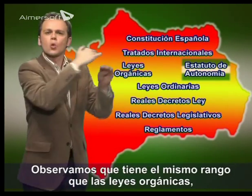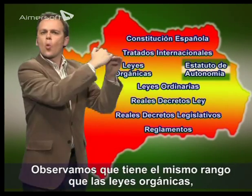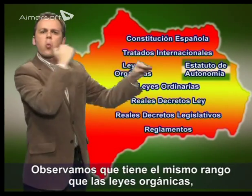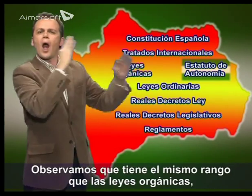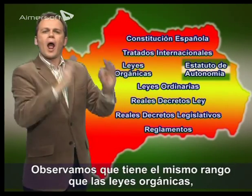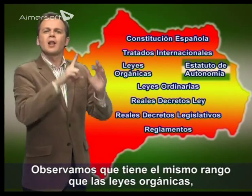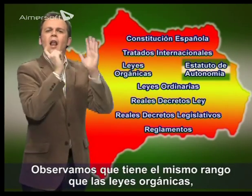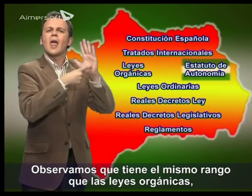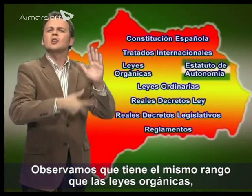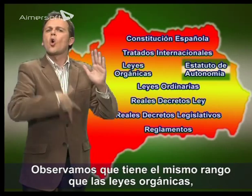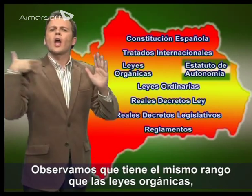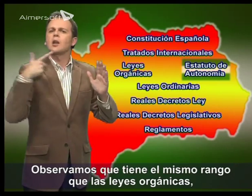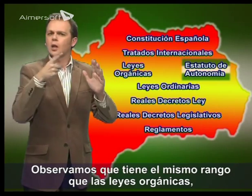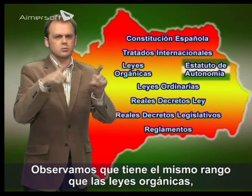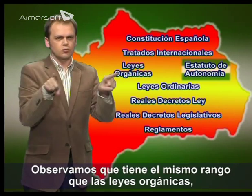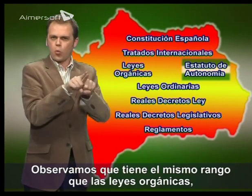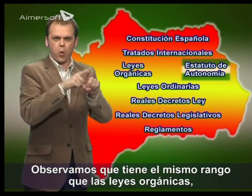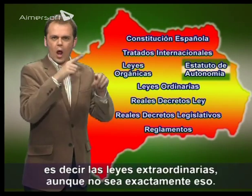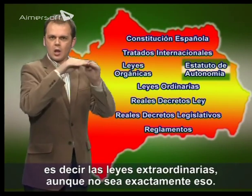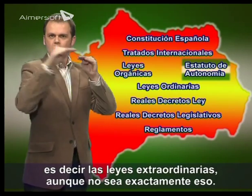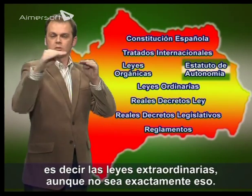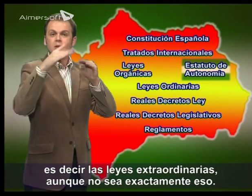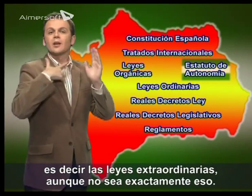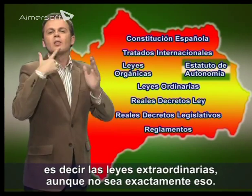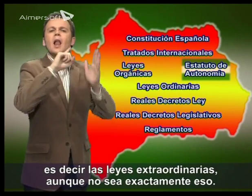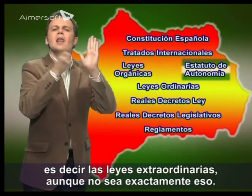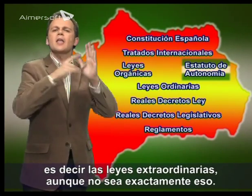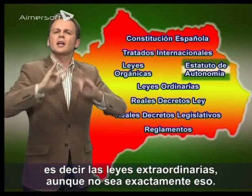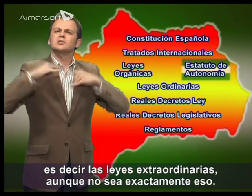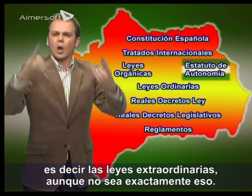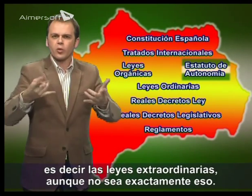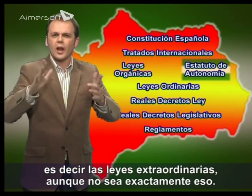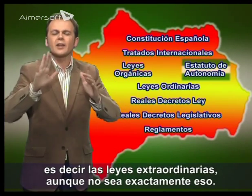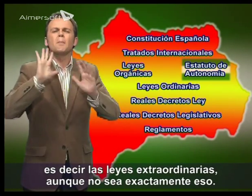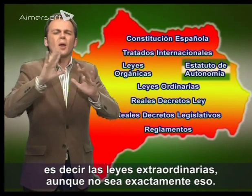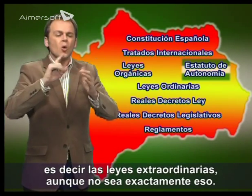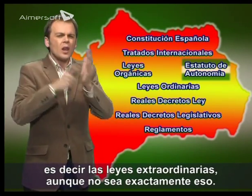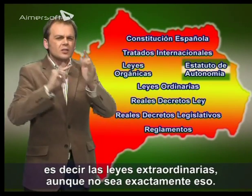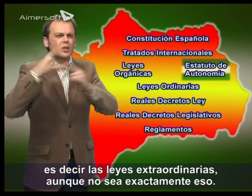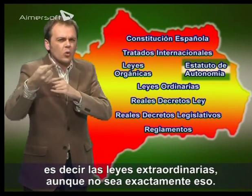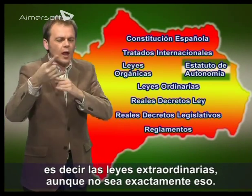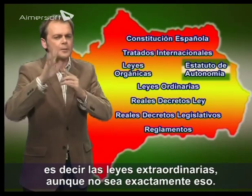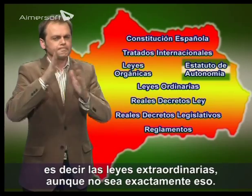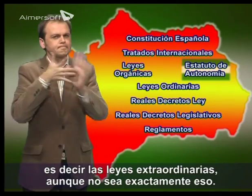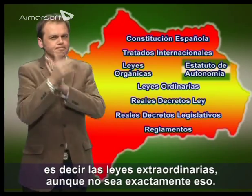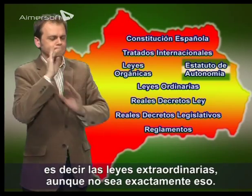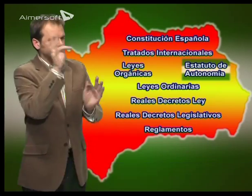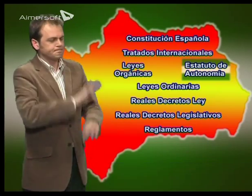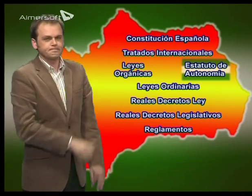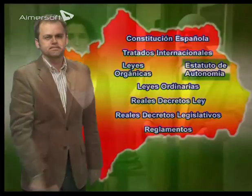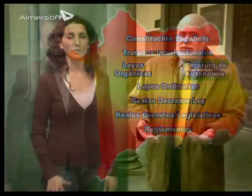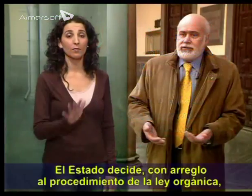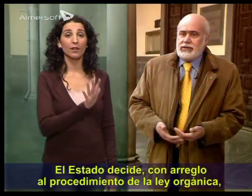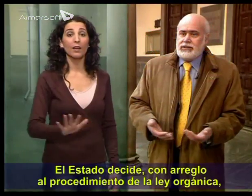que tiene el mismo rango que las leyes orgánicas, es decir, las leyes extraordinarias, aunque no sea exactamente